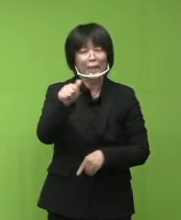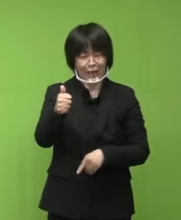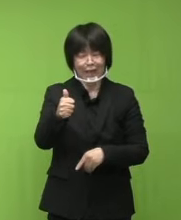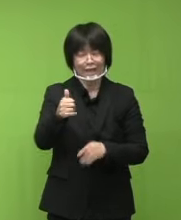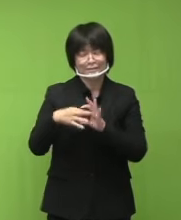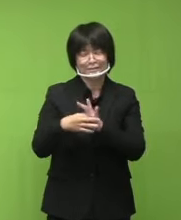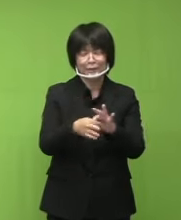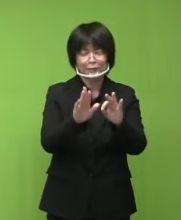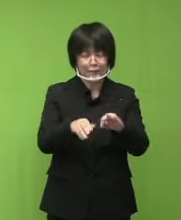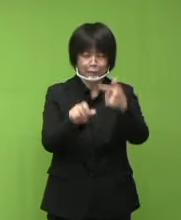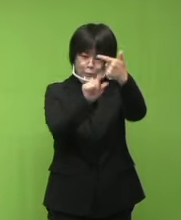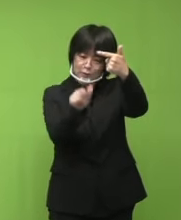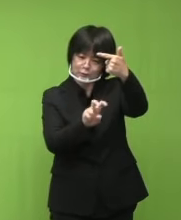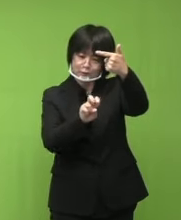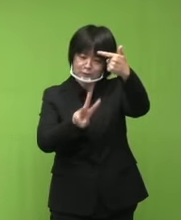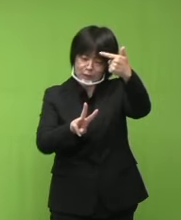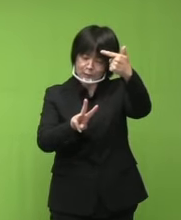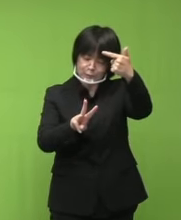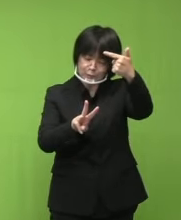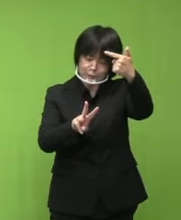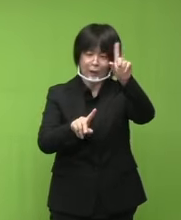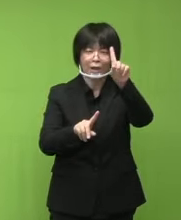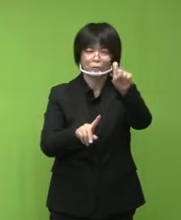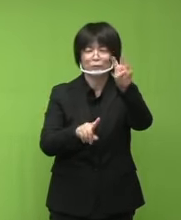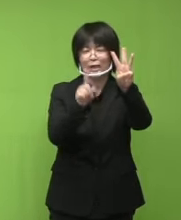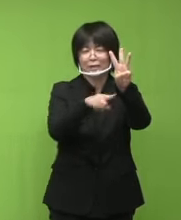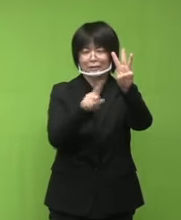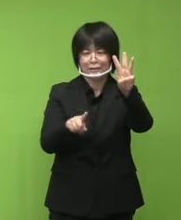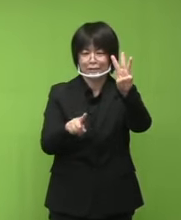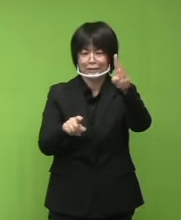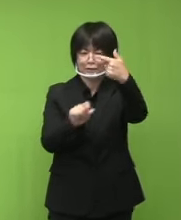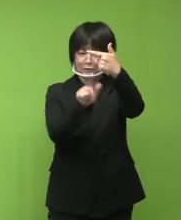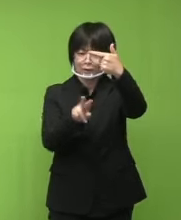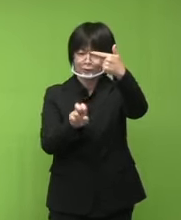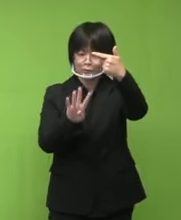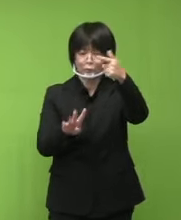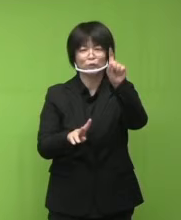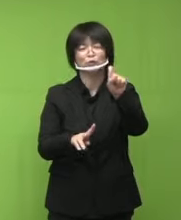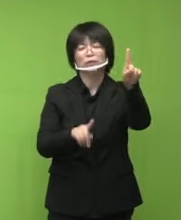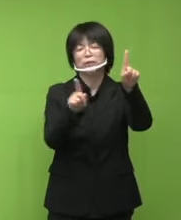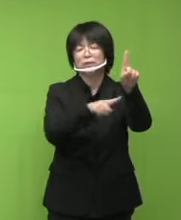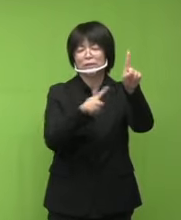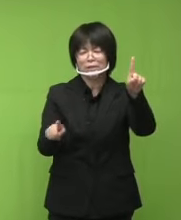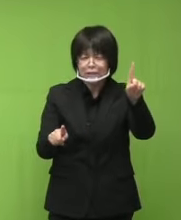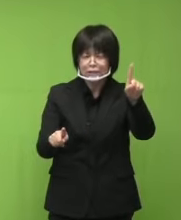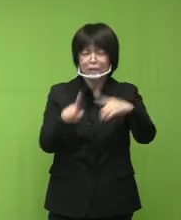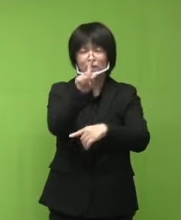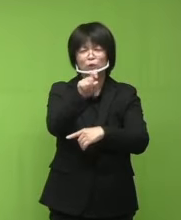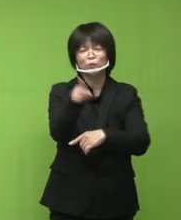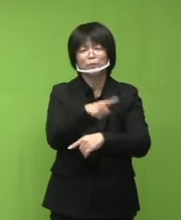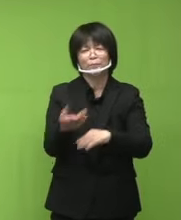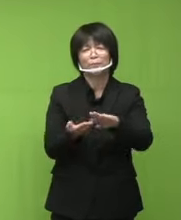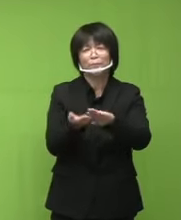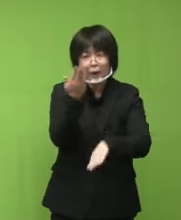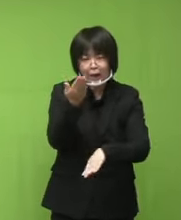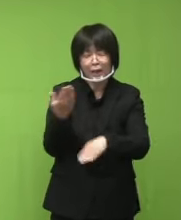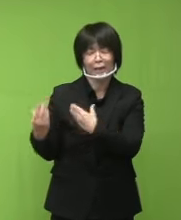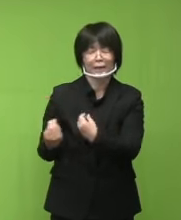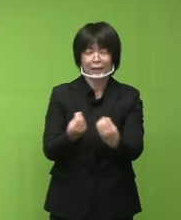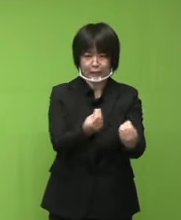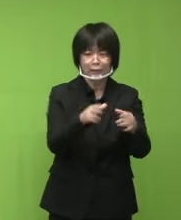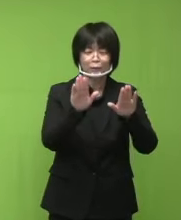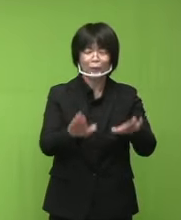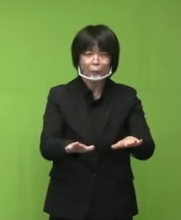23日は13人、24日には11人と10人を超える日が続き、本